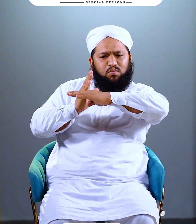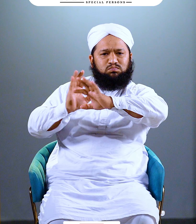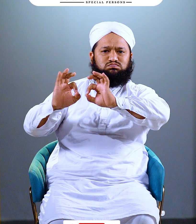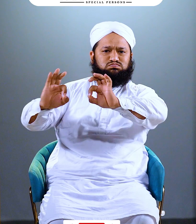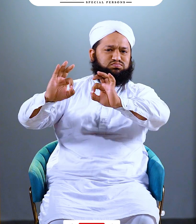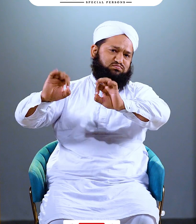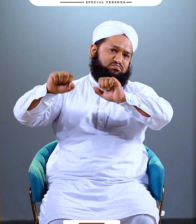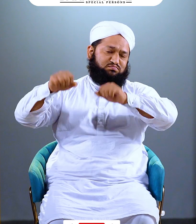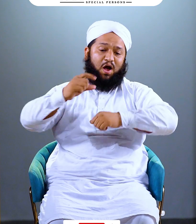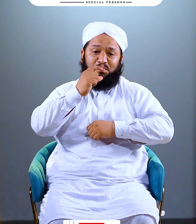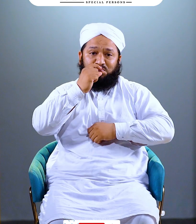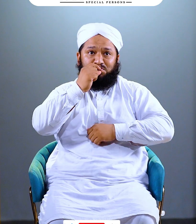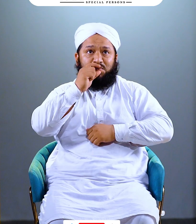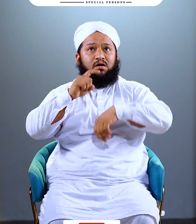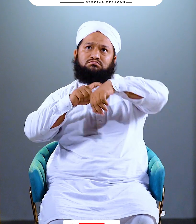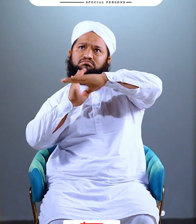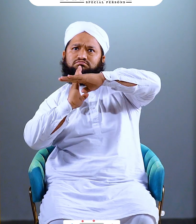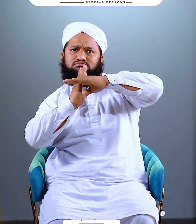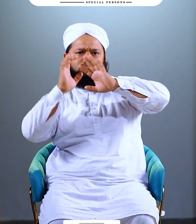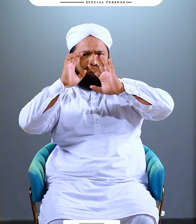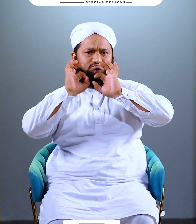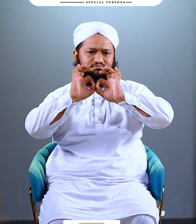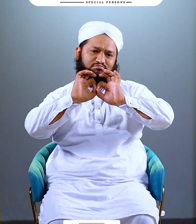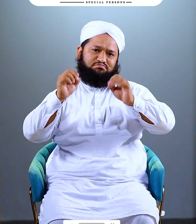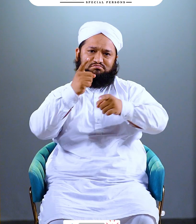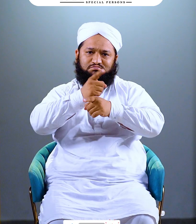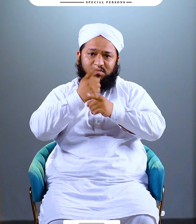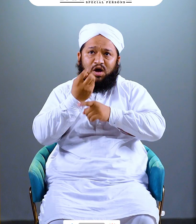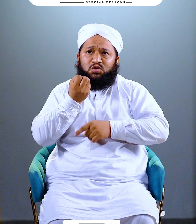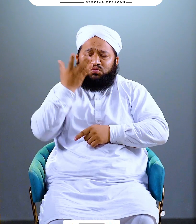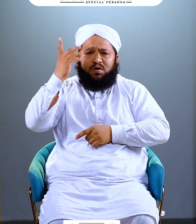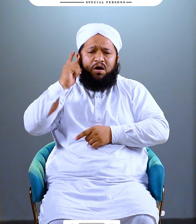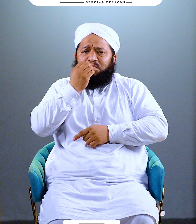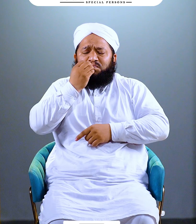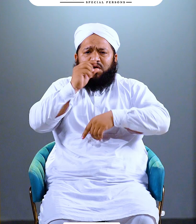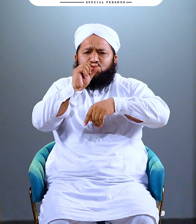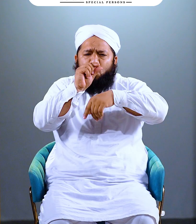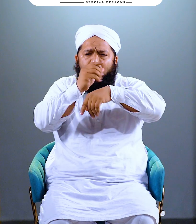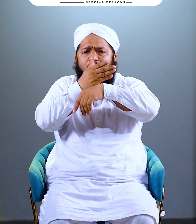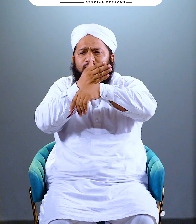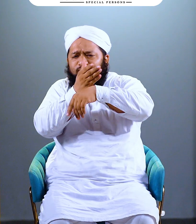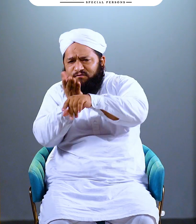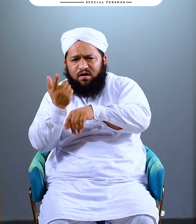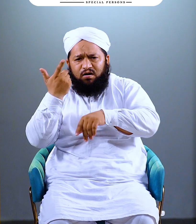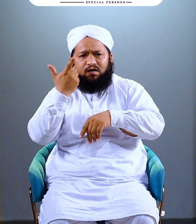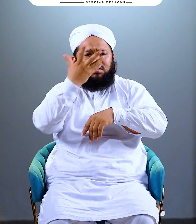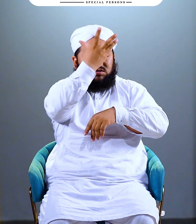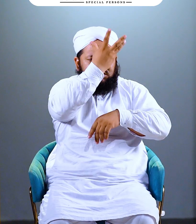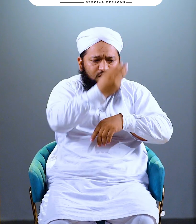پابندی کیسی ہوتی ہے۔ روزے میں بھی وقت کی پابندی کا درس دیا جاتا ہے۔ سحری میں اگر آپ کچھ دیر لیٹ ہو جائیں یا افطاری